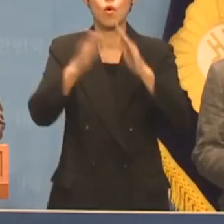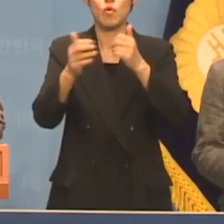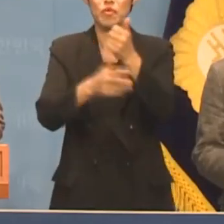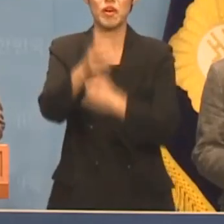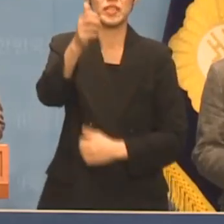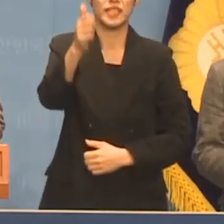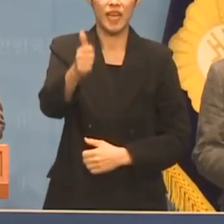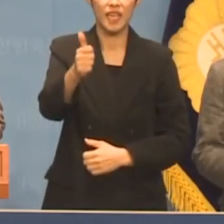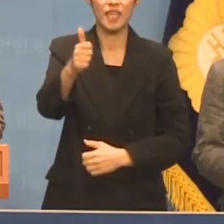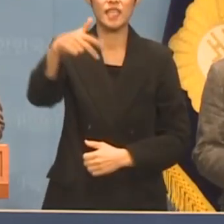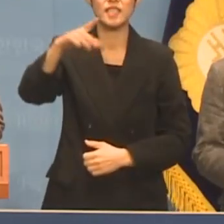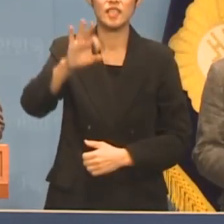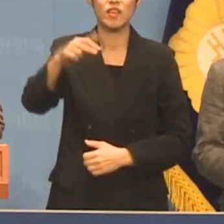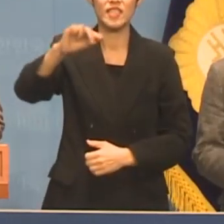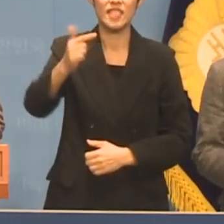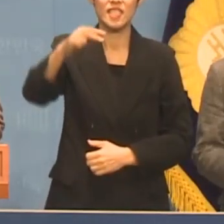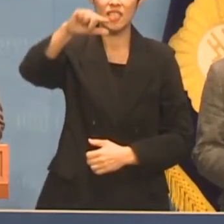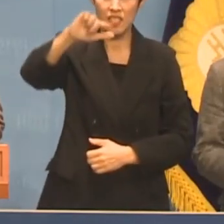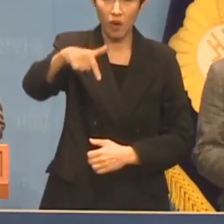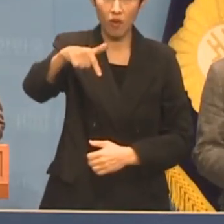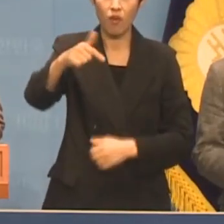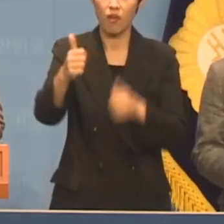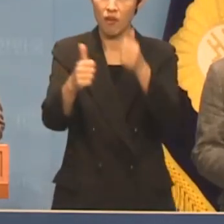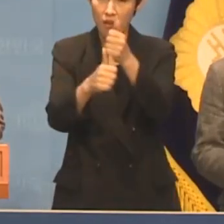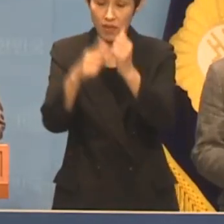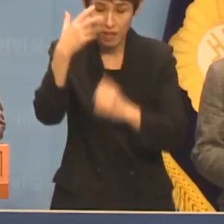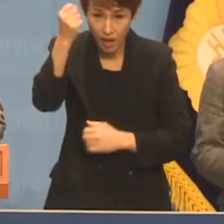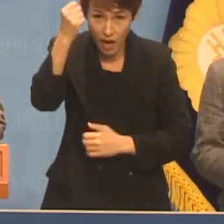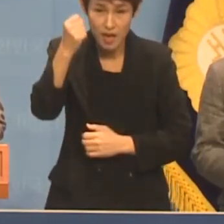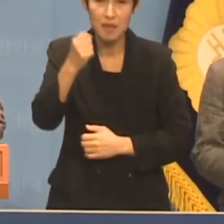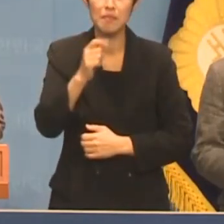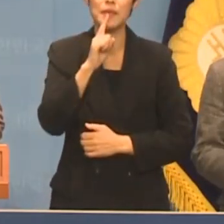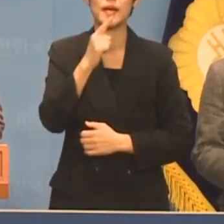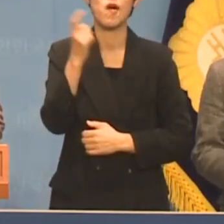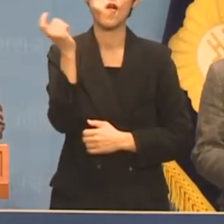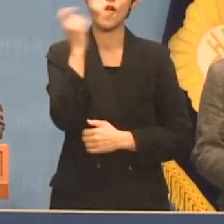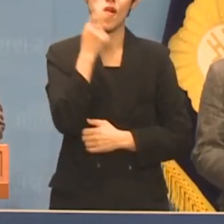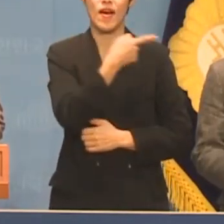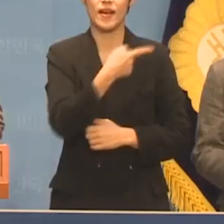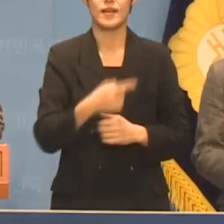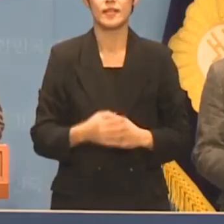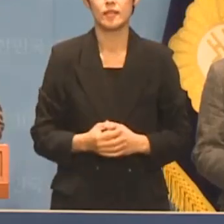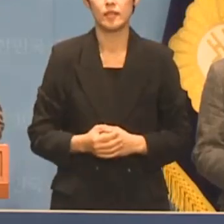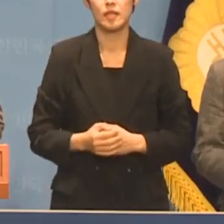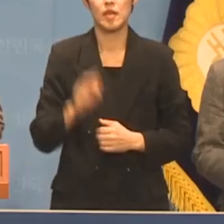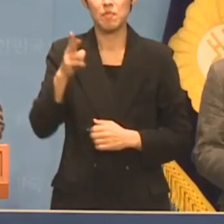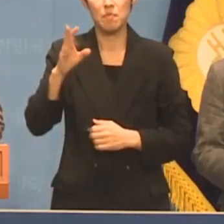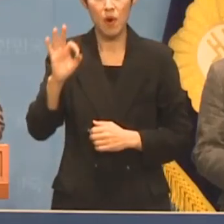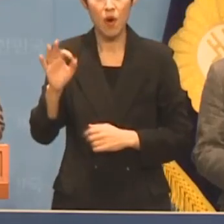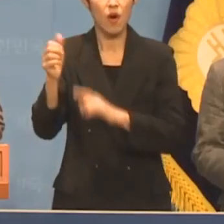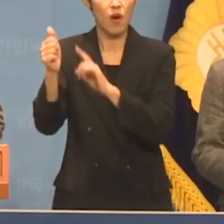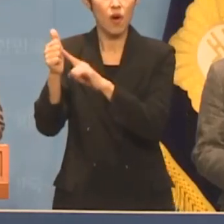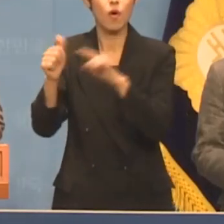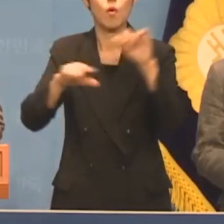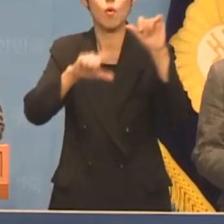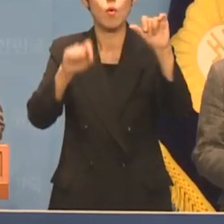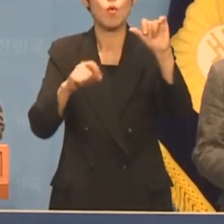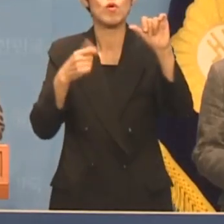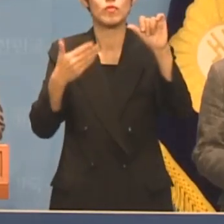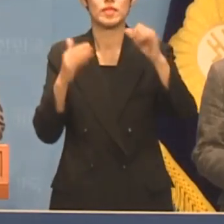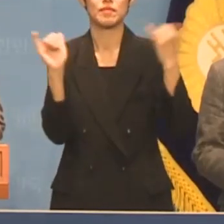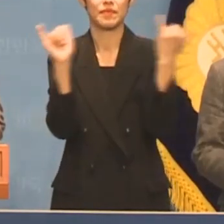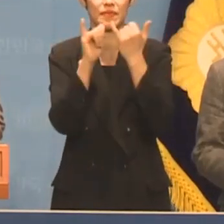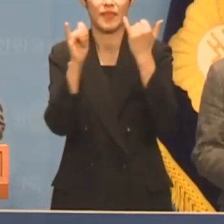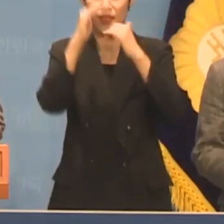공관위원장이 정진석 비서실장인 줄 알았다는 말도 새빨간 거짓말입니다. 명태균과의 5월 9일